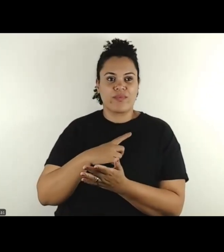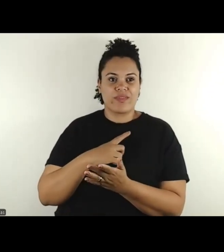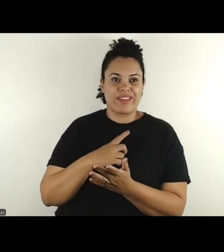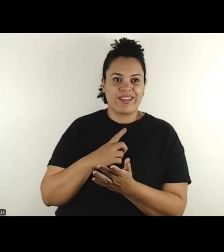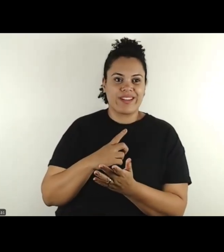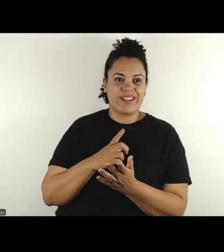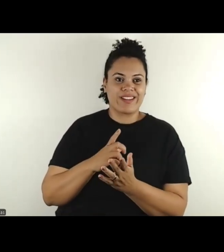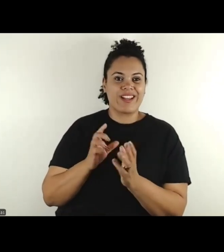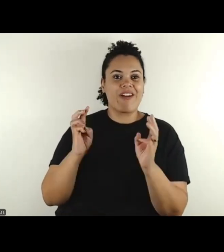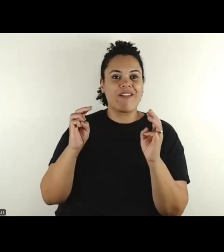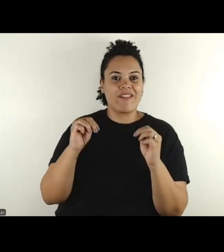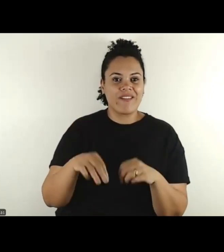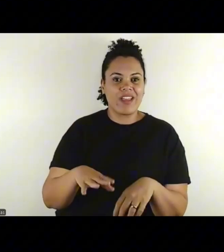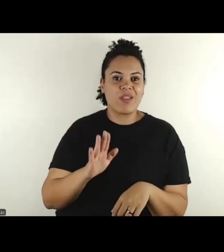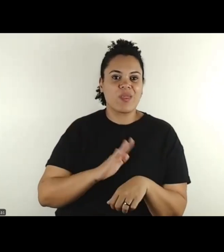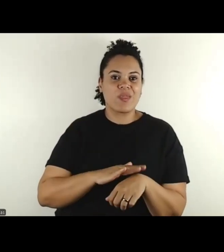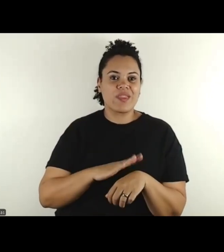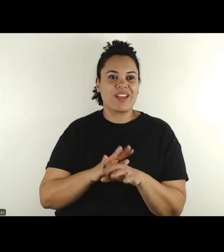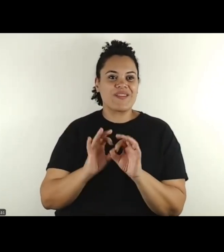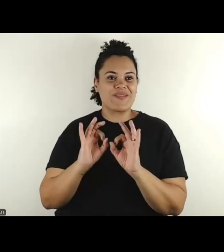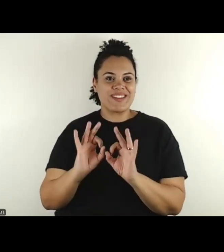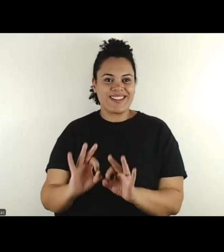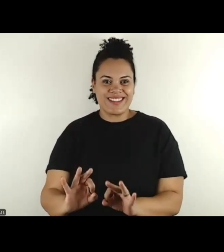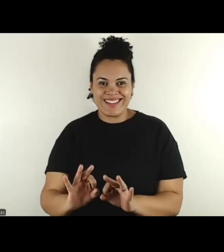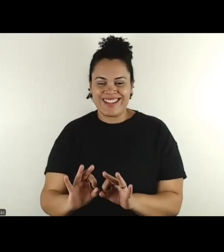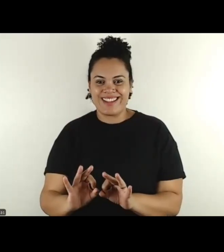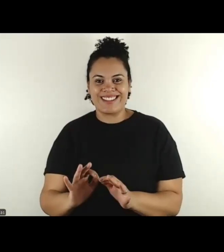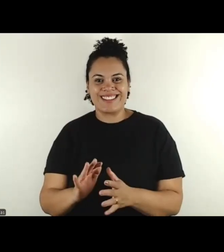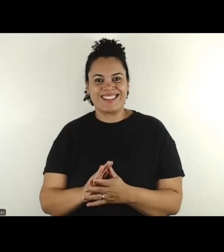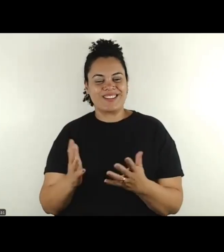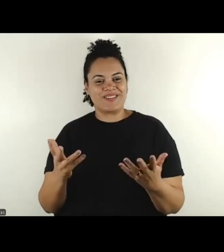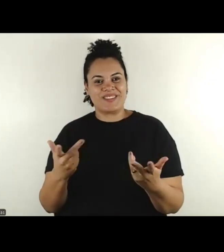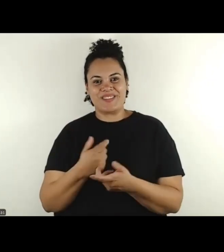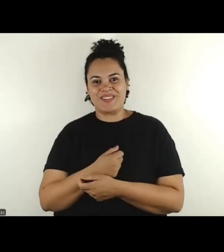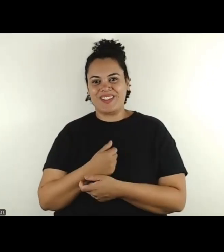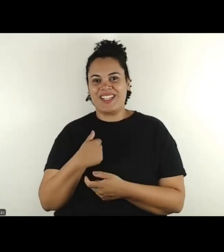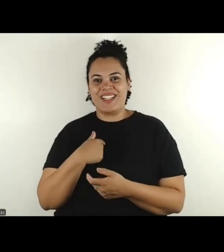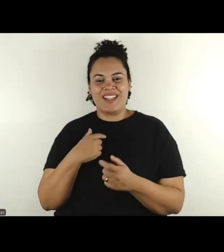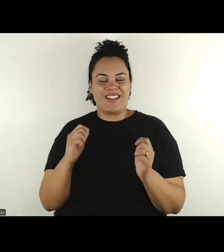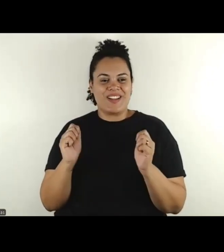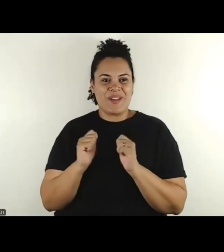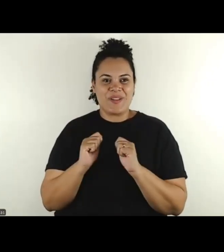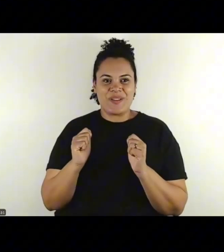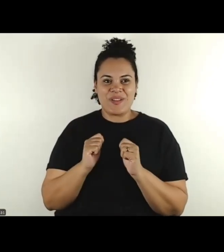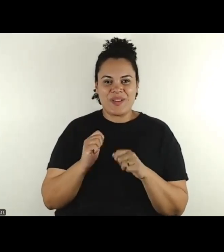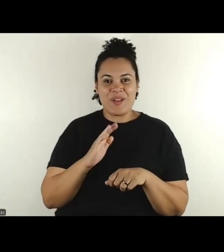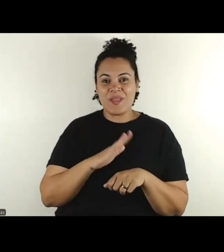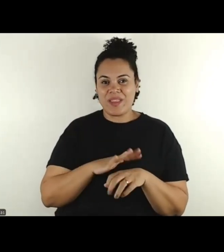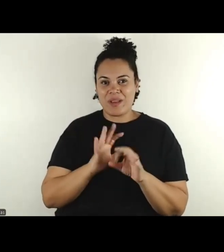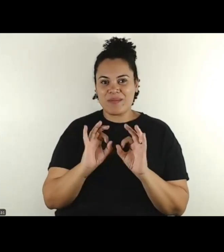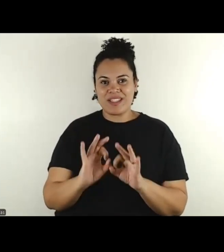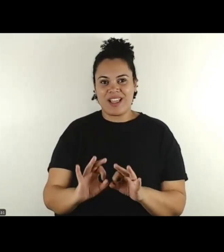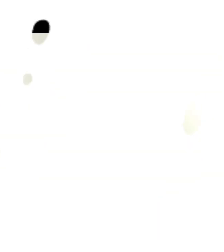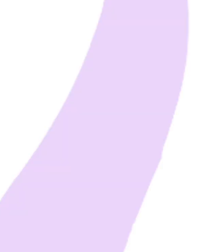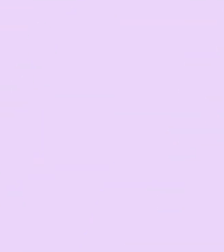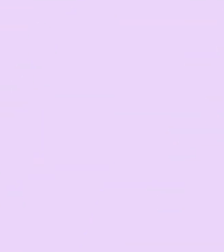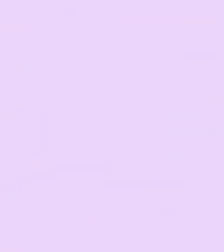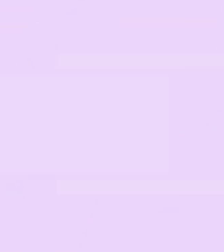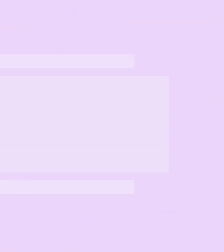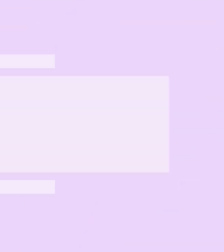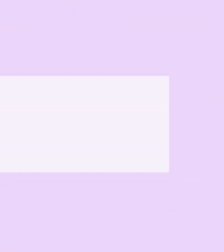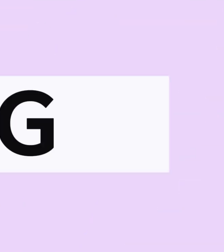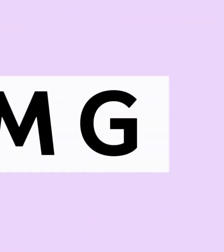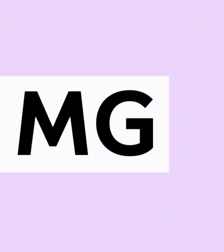no tempo certo, estou ficando expert nesse negócio, gente, estou adorando isso. Fechei no tempo certo e estamos abertos aí para o debate.